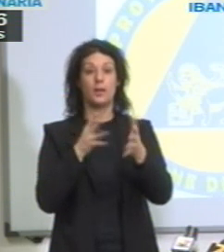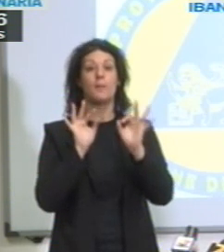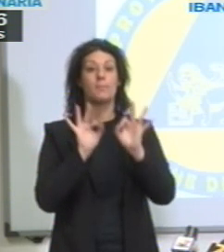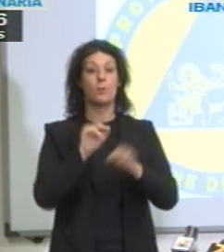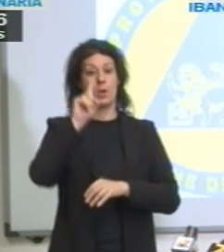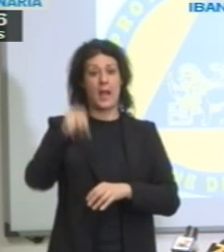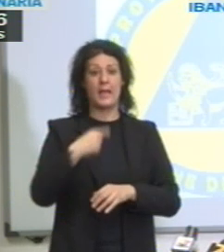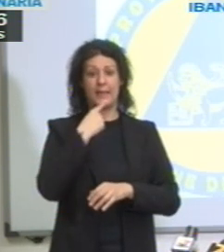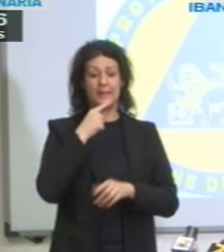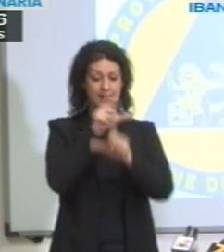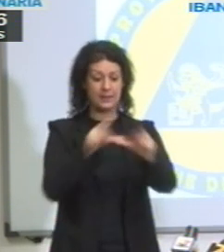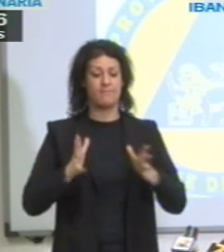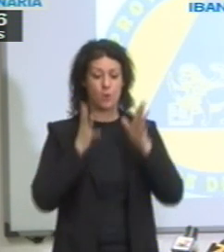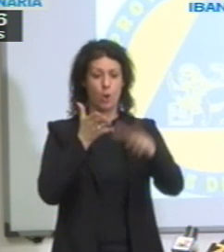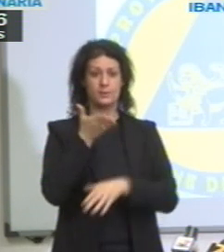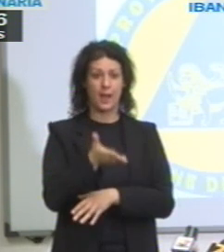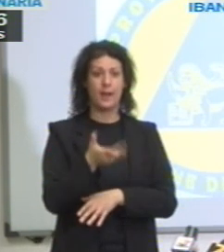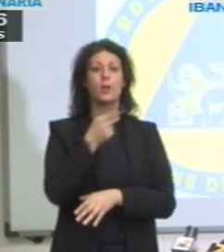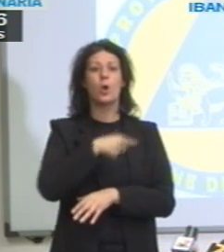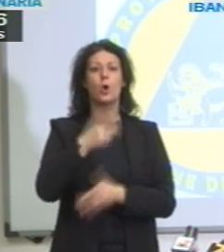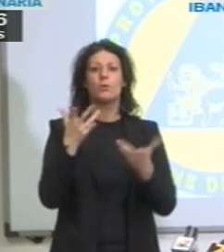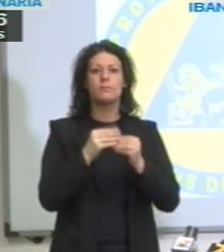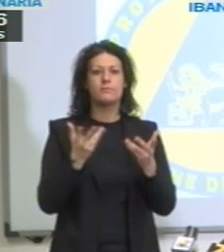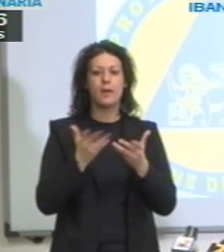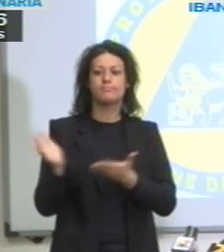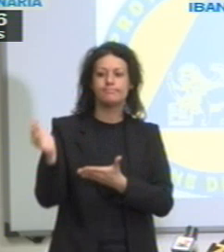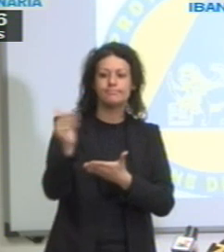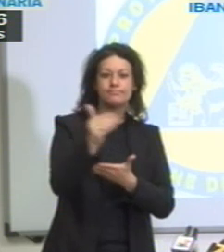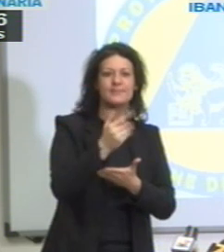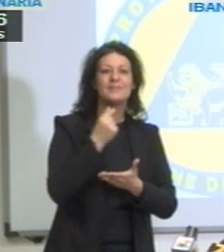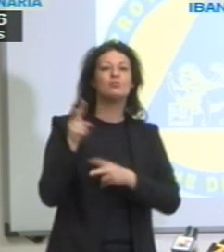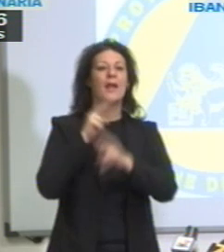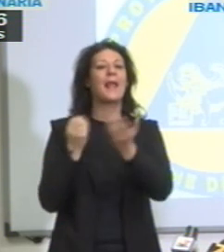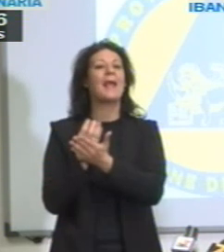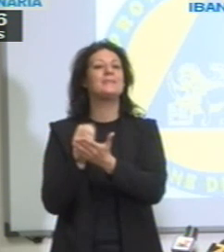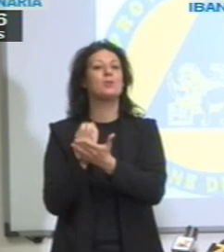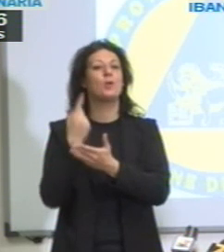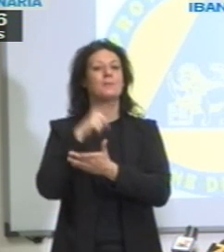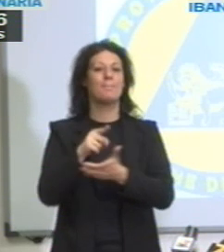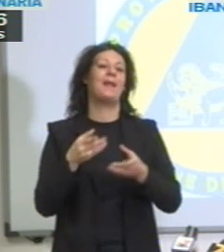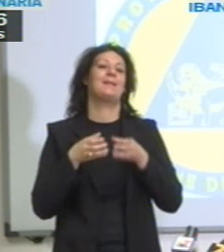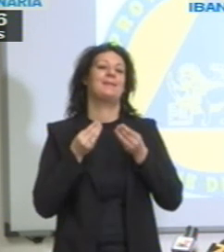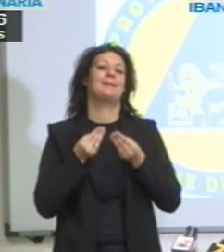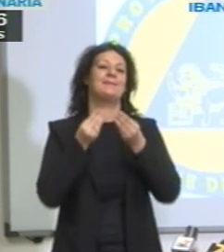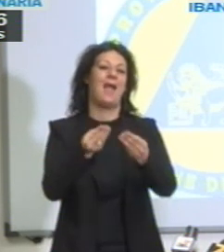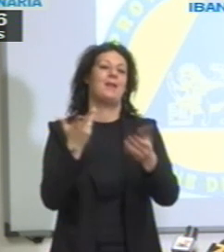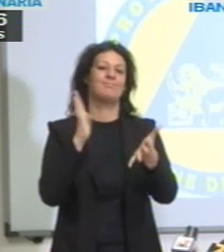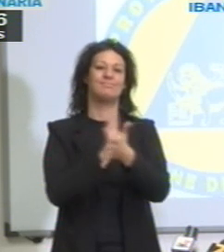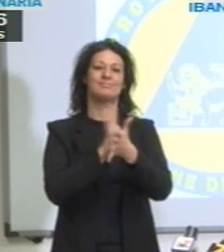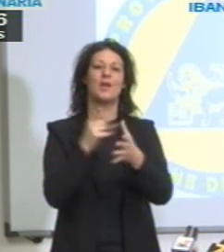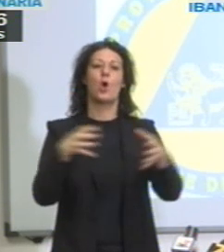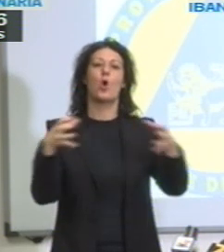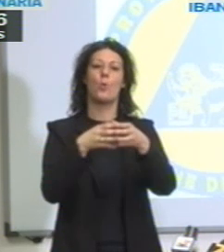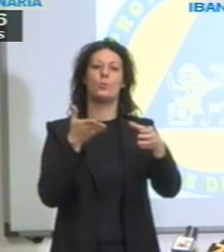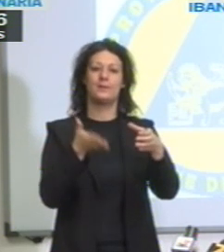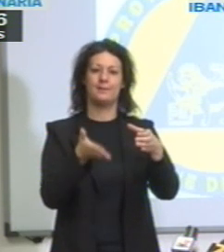che raccolgono risorse, che fanno investimenti per raccogliere risorse per la comunità, nel momento in cui vengono meno le manifestazioni che non